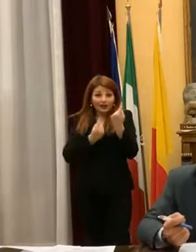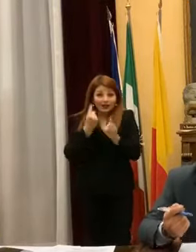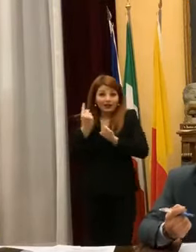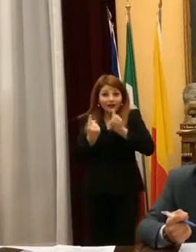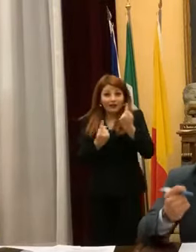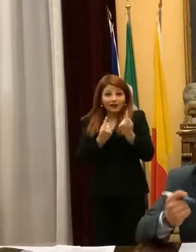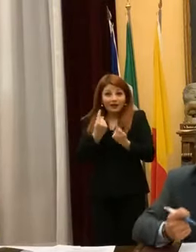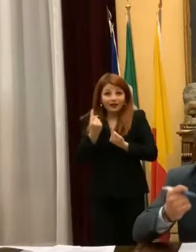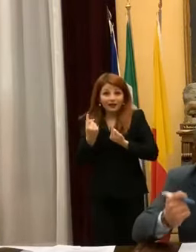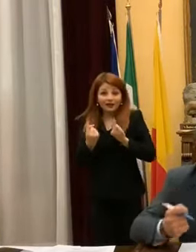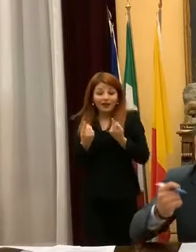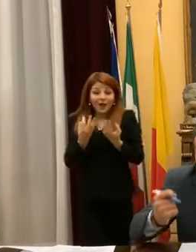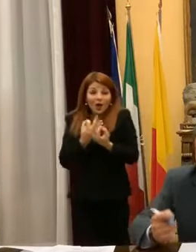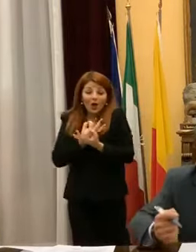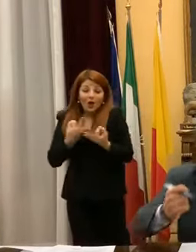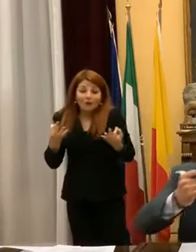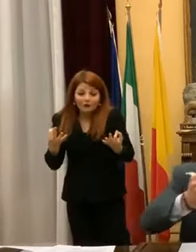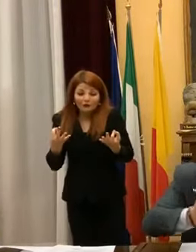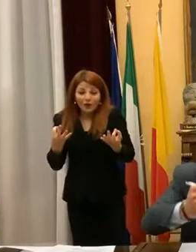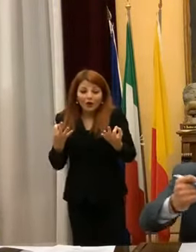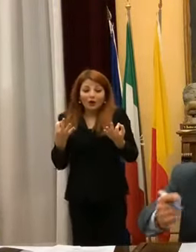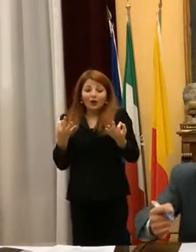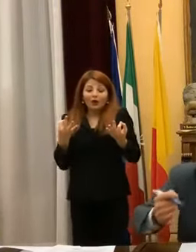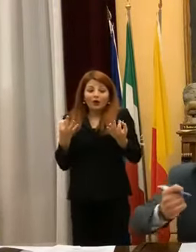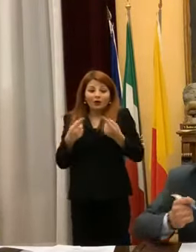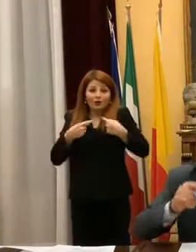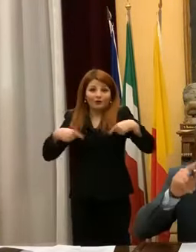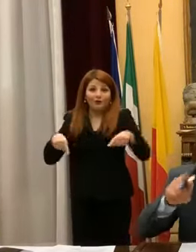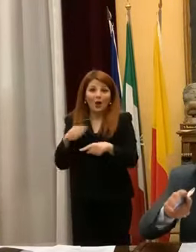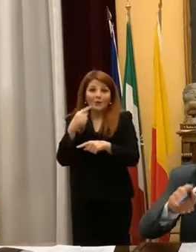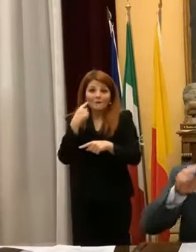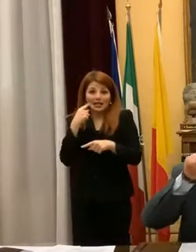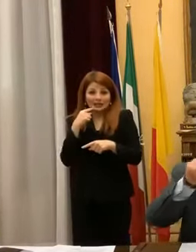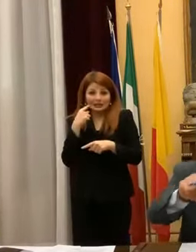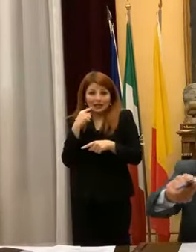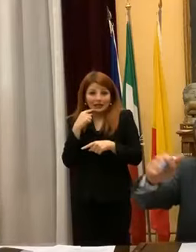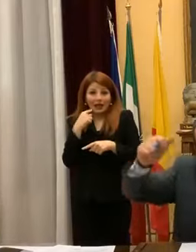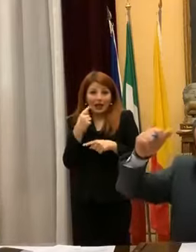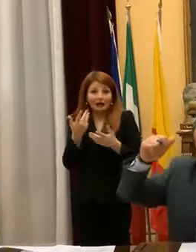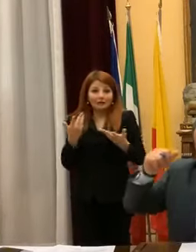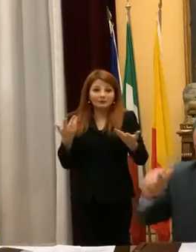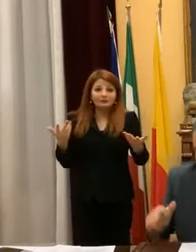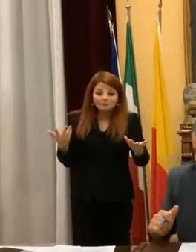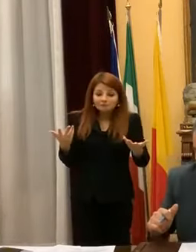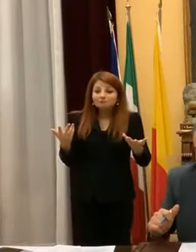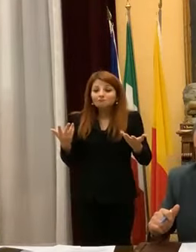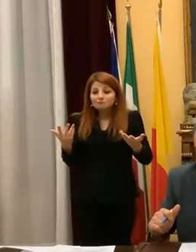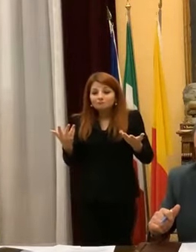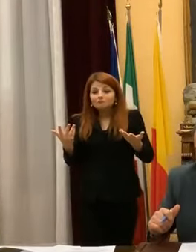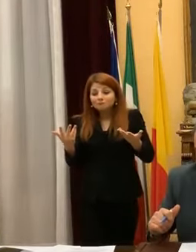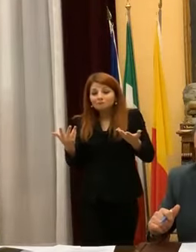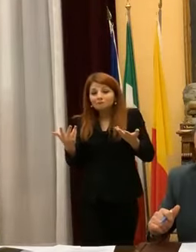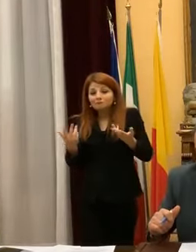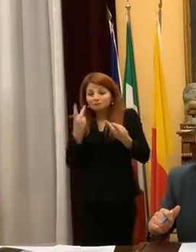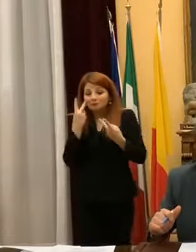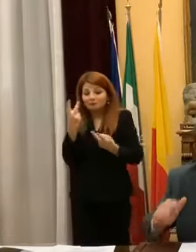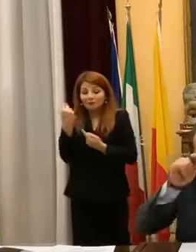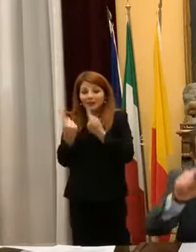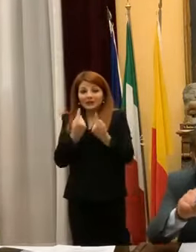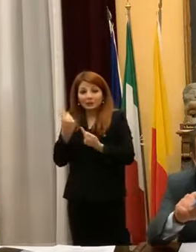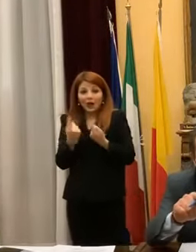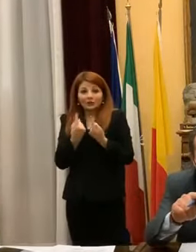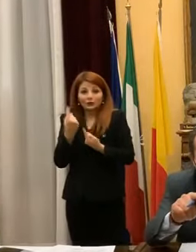riparare al danno che ha fatto lo stesso Musumeci attraverso il suo uomo di fiducia, La Paglia, perché La Paglia l'ha scelto Musumeci,